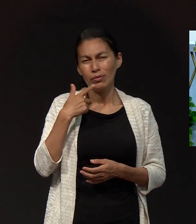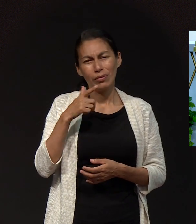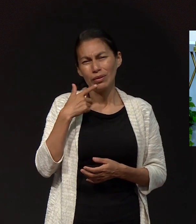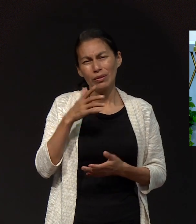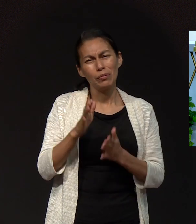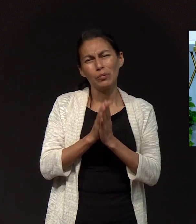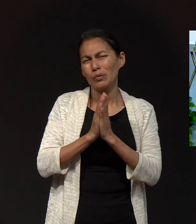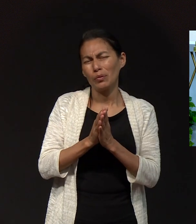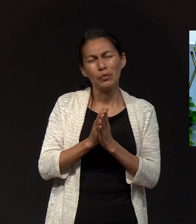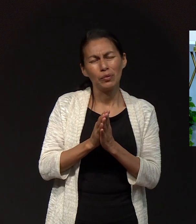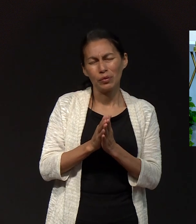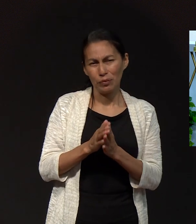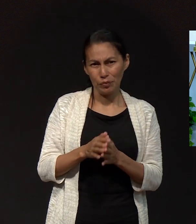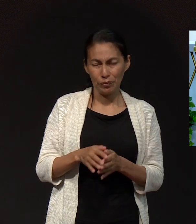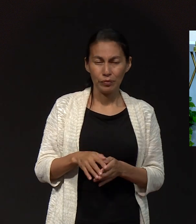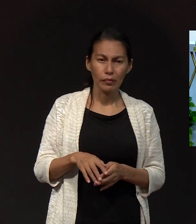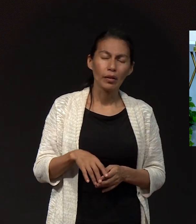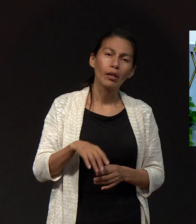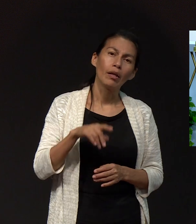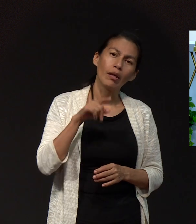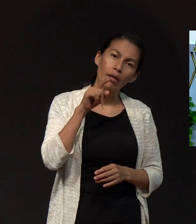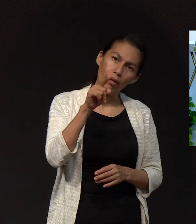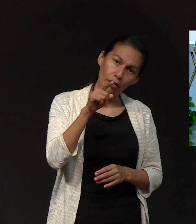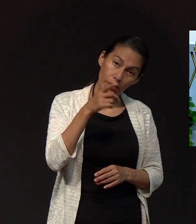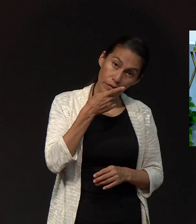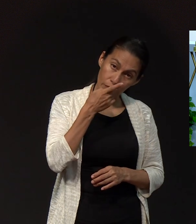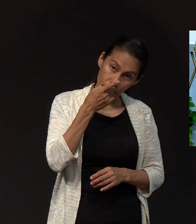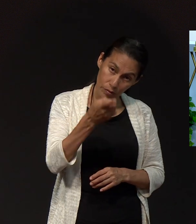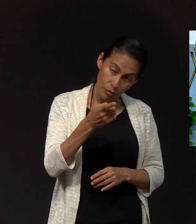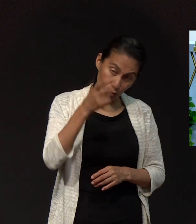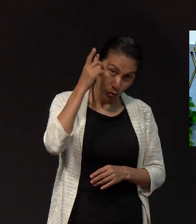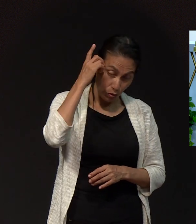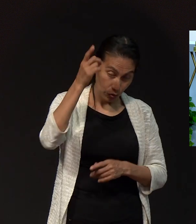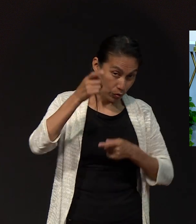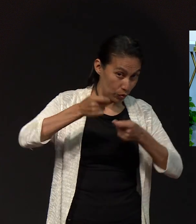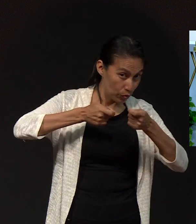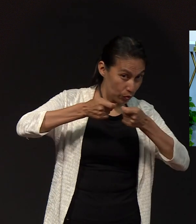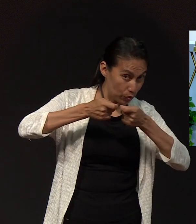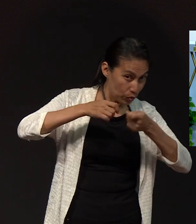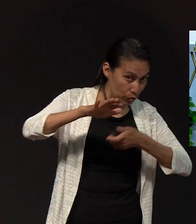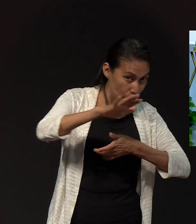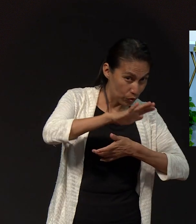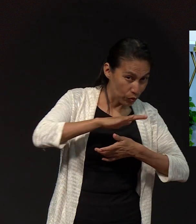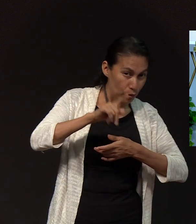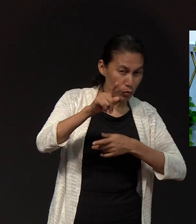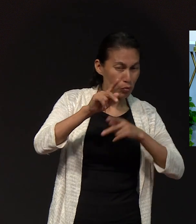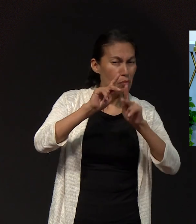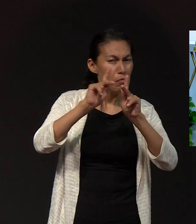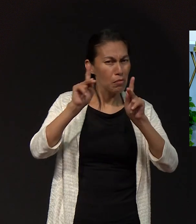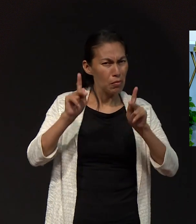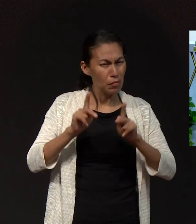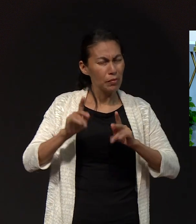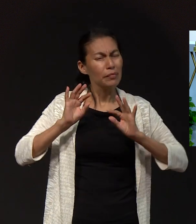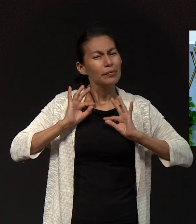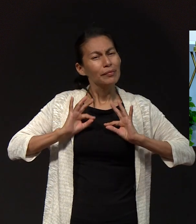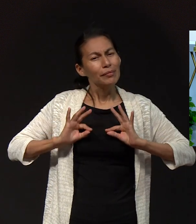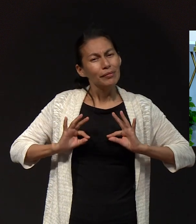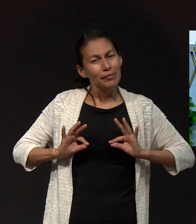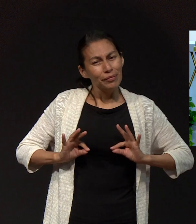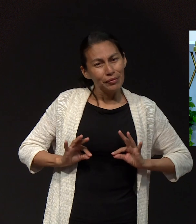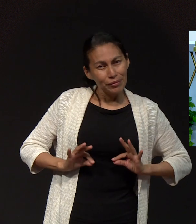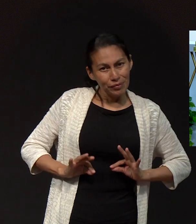Maligno Querida Tania Te decimos Dios está al control Confía en el Ten profunda paz